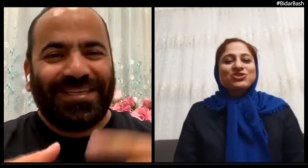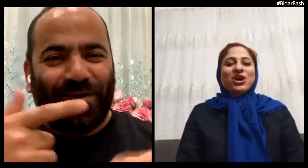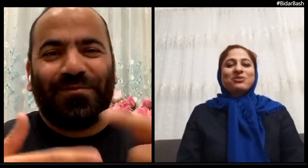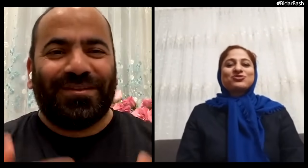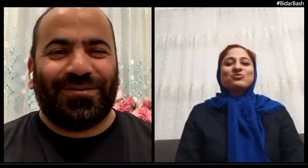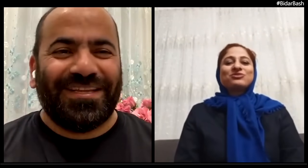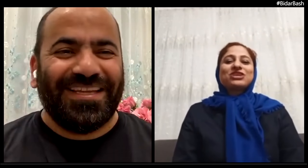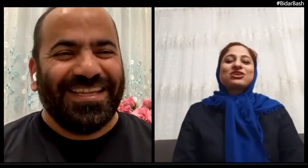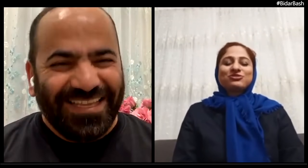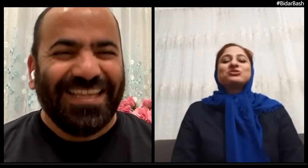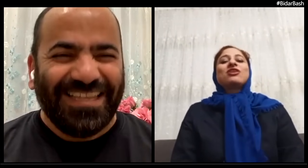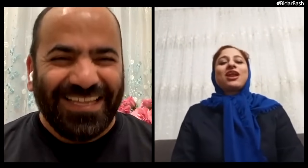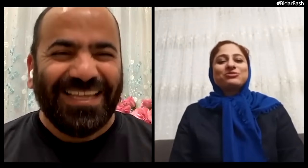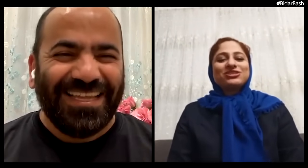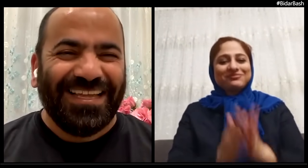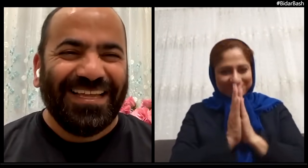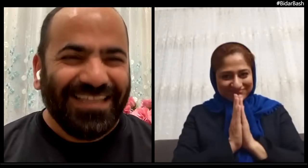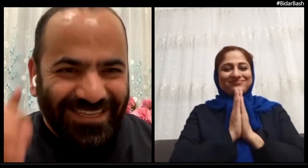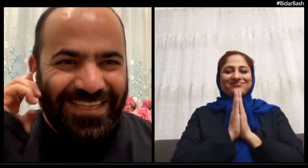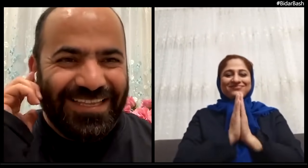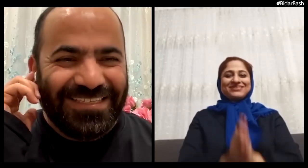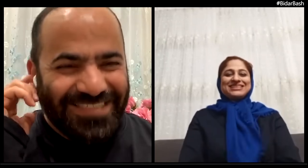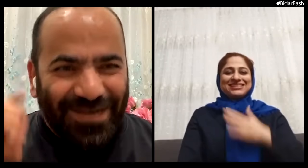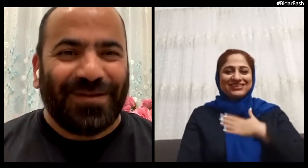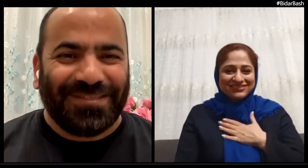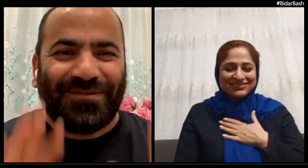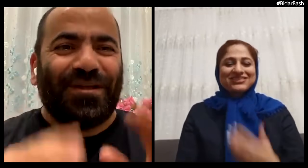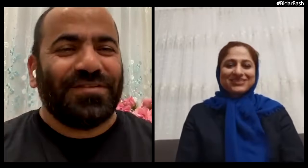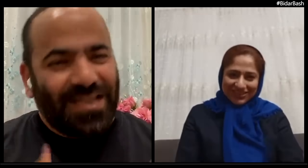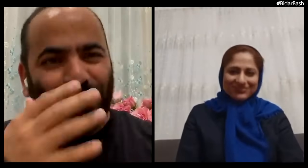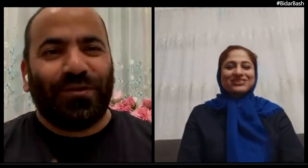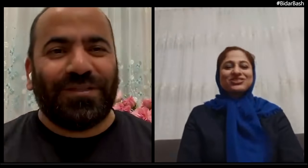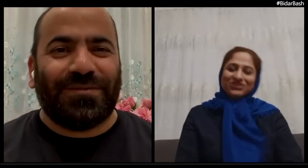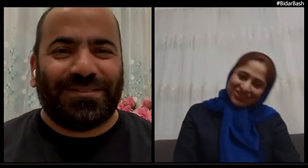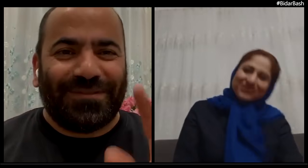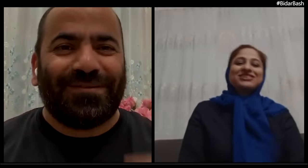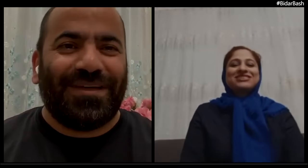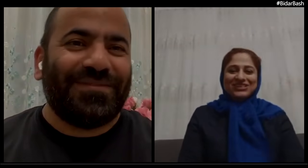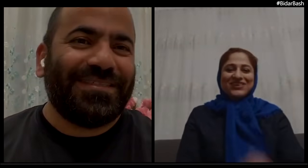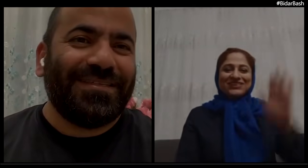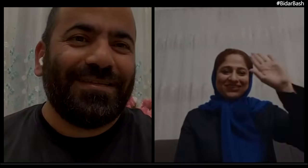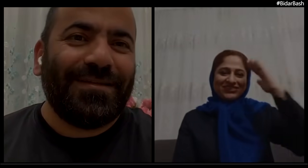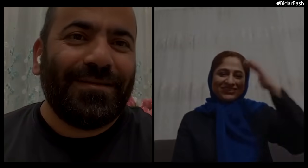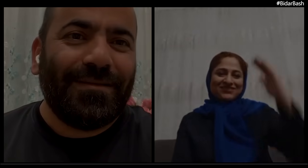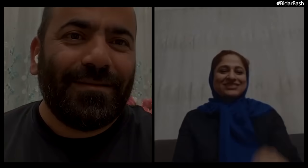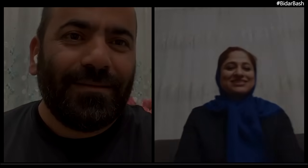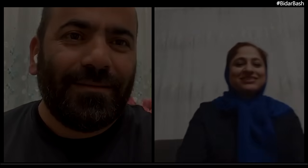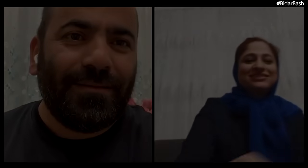انشاءالله باز ادامه پیدا کنه. سلامت باشی، خدا حافظ. سلام خانواده برسونید، خدا حافظ.